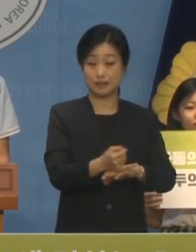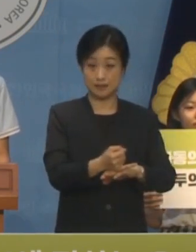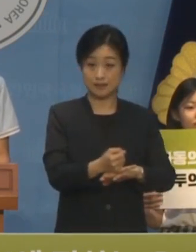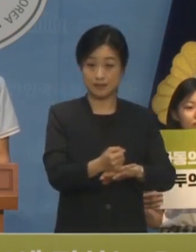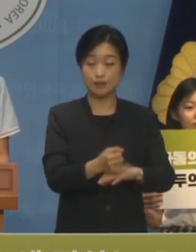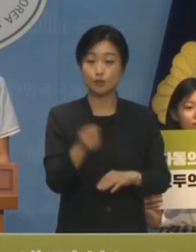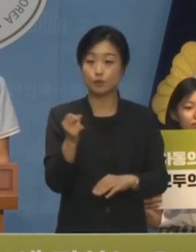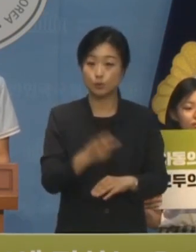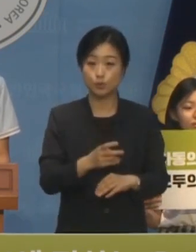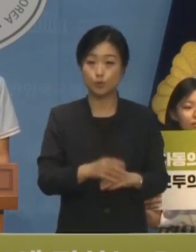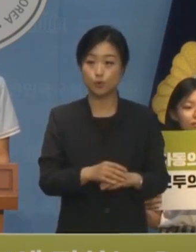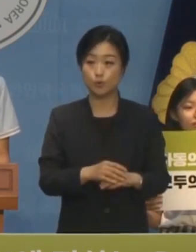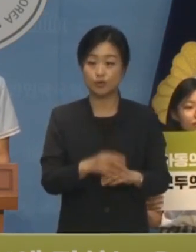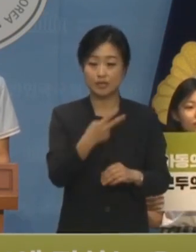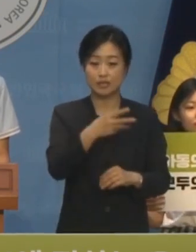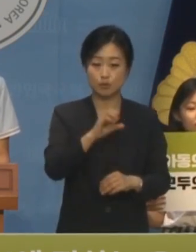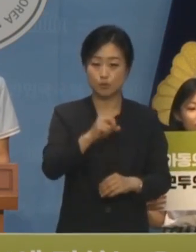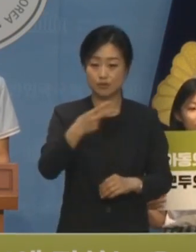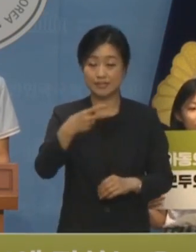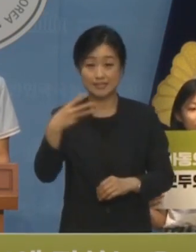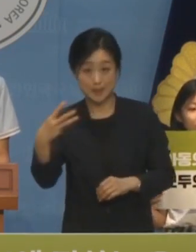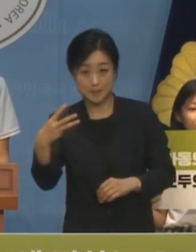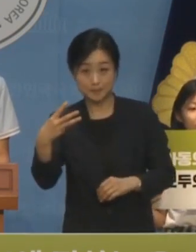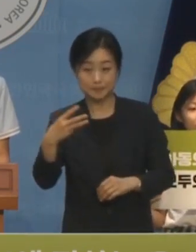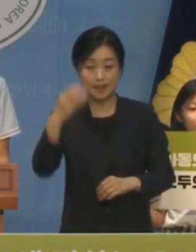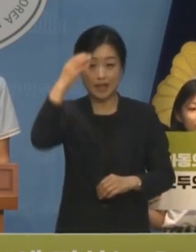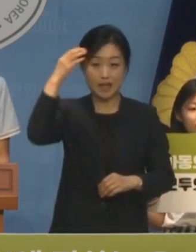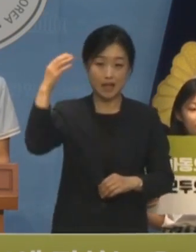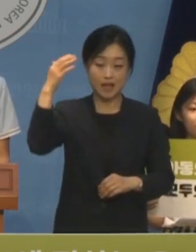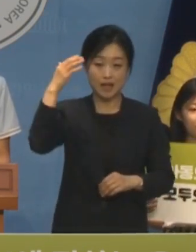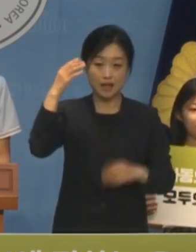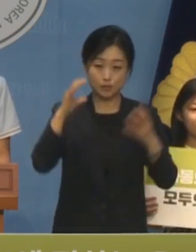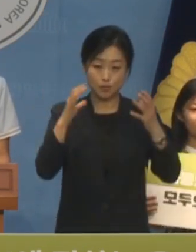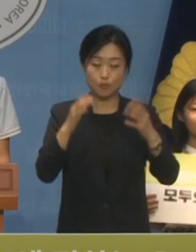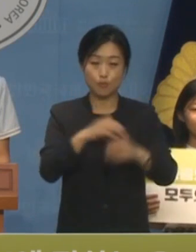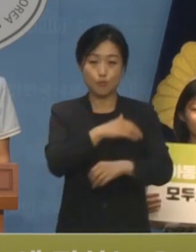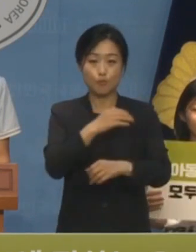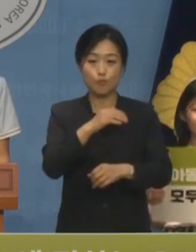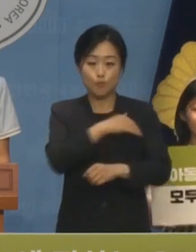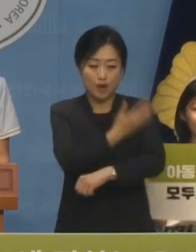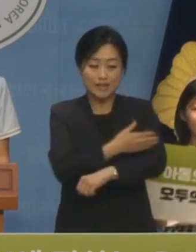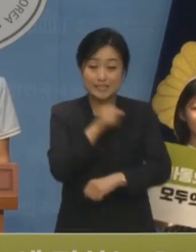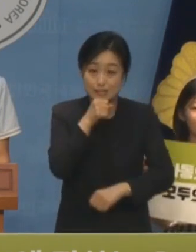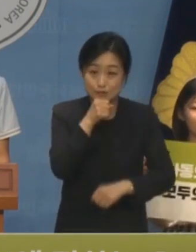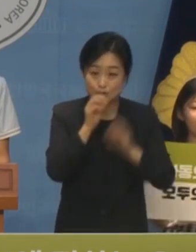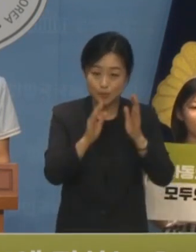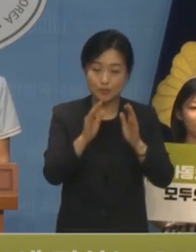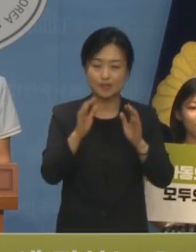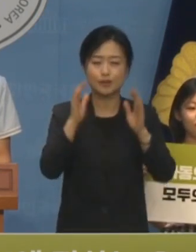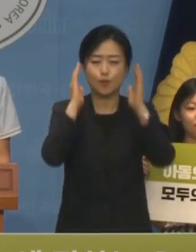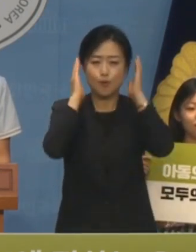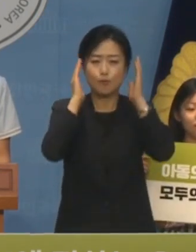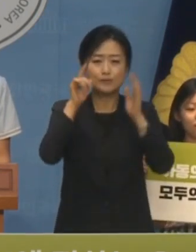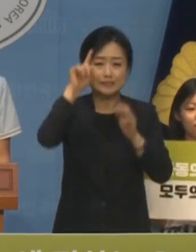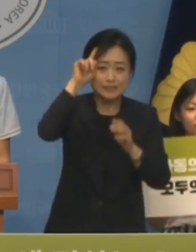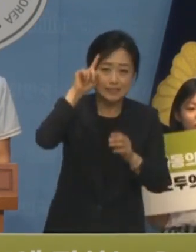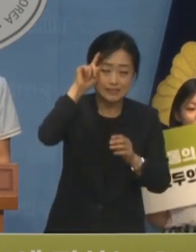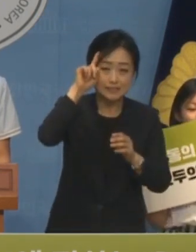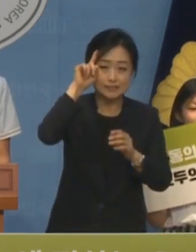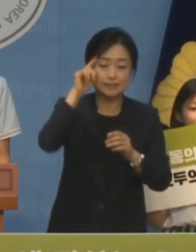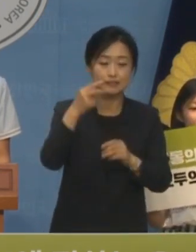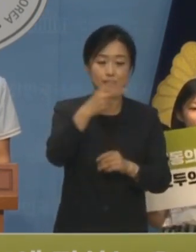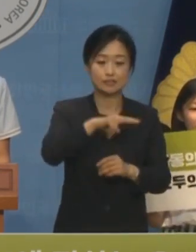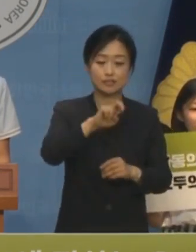굿네이버스에서 진행한 2023 대한민국 아동권리 지수에서는 학업 스트레스를 받는 아동들이